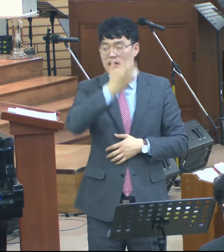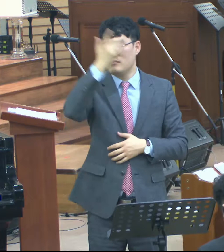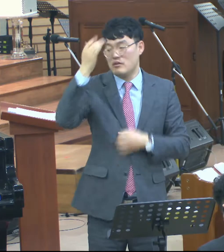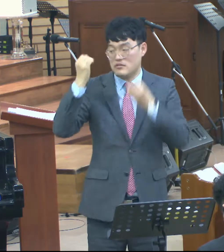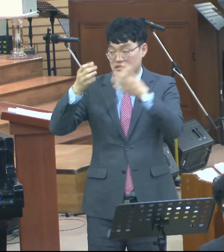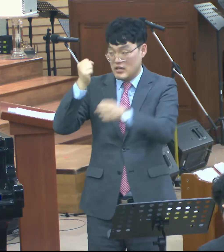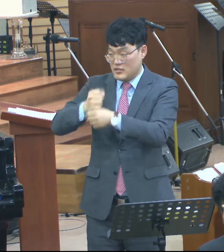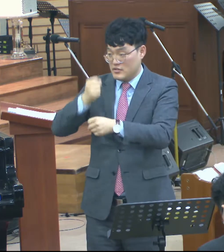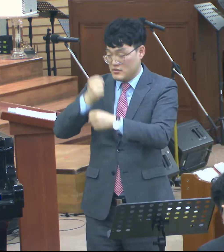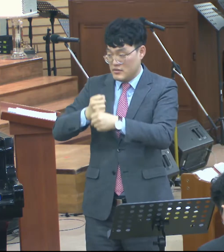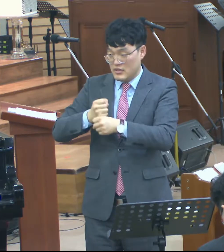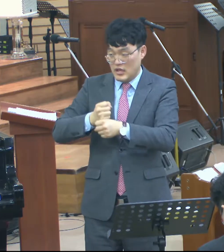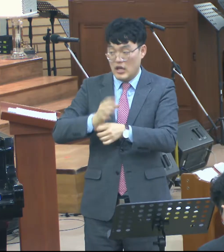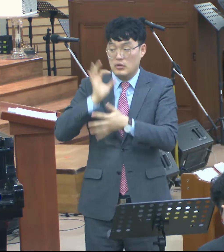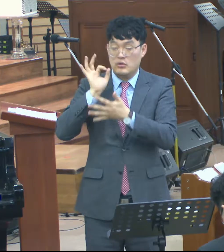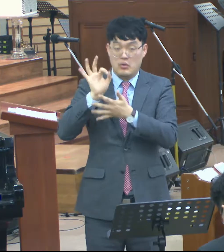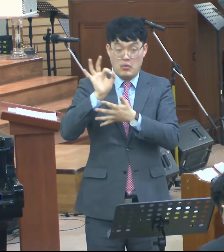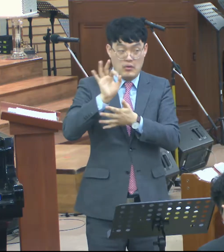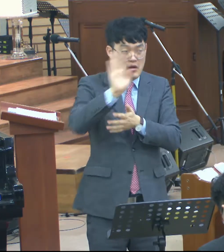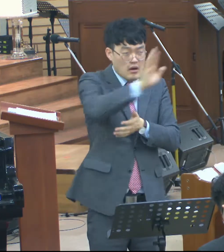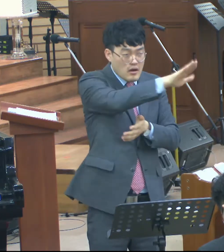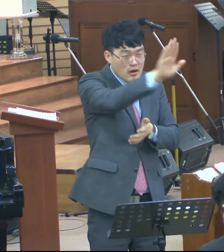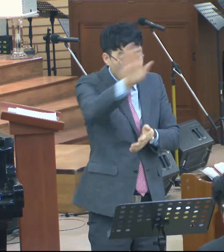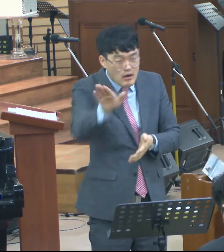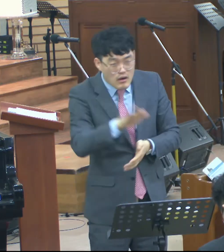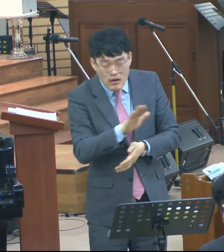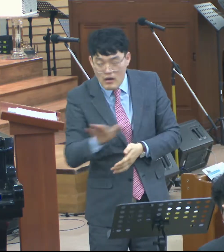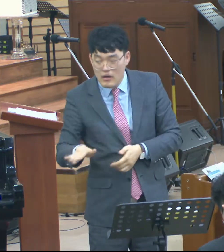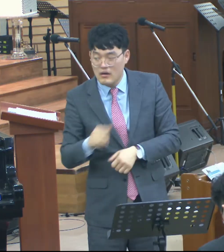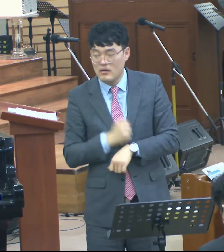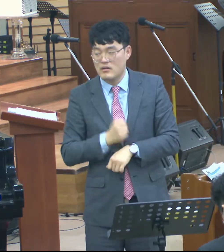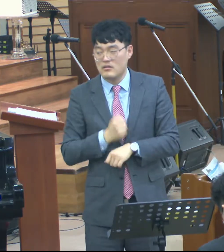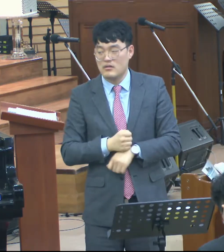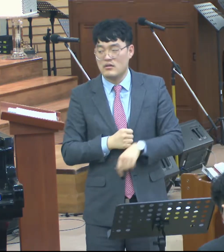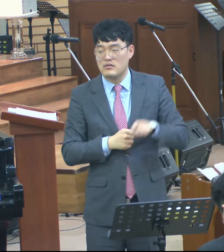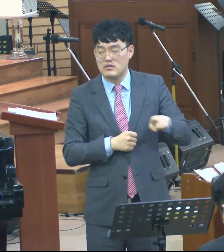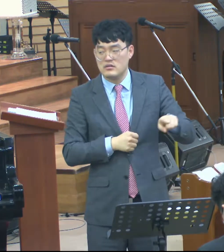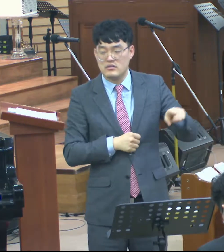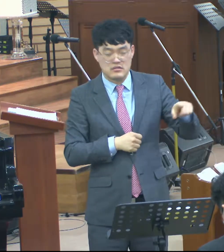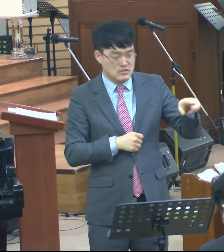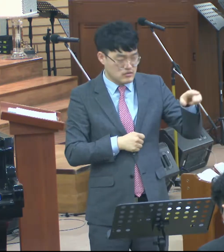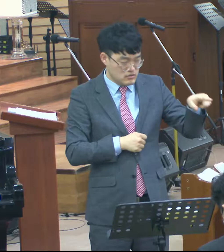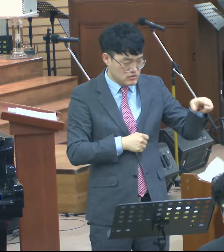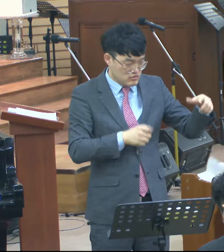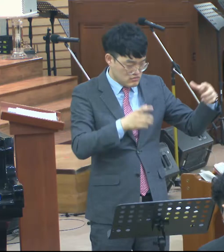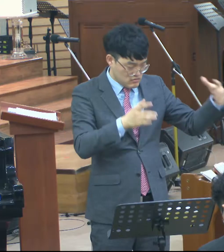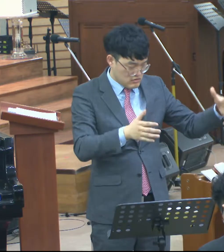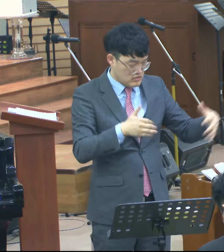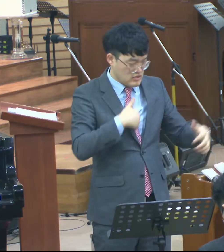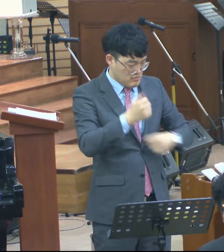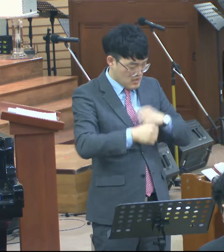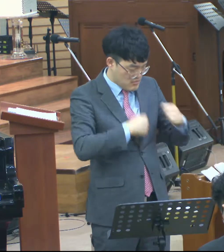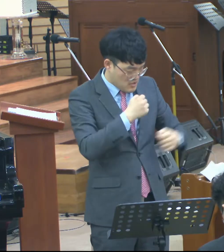붙여 한 구석을 공용단지로 만들어 버려야 하는 것일까? 언제부터 졸부들은